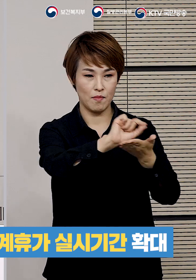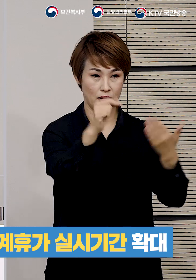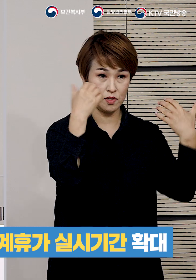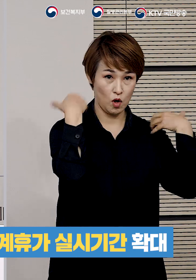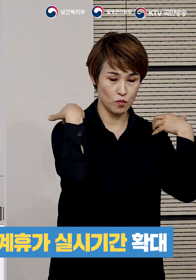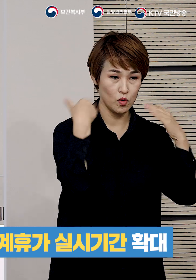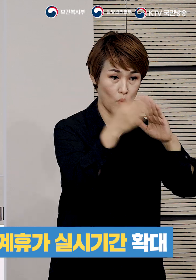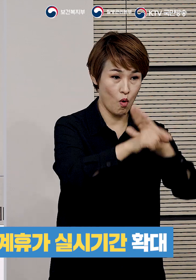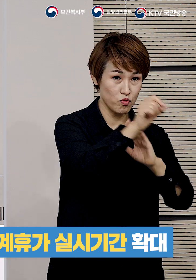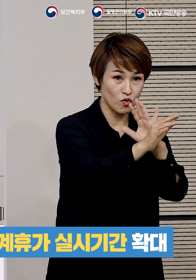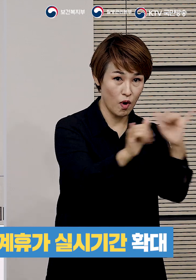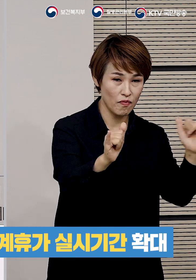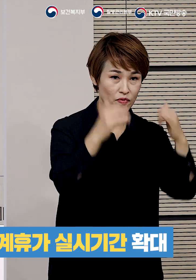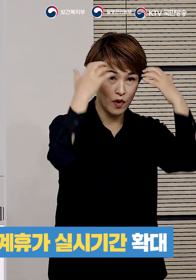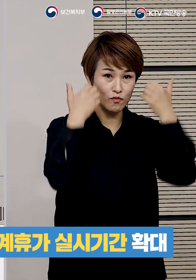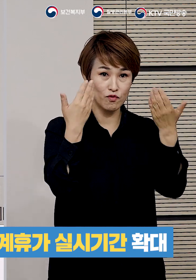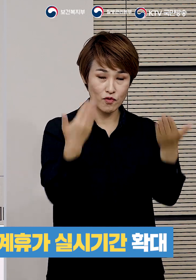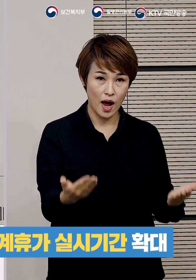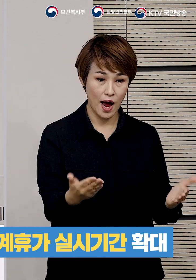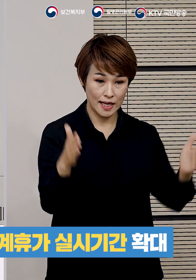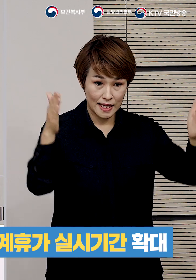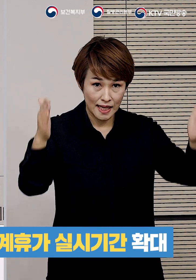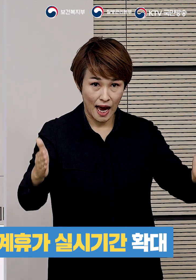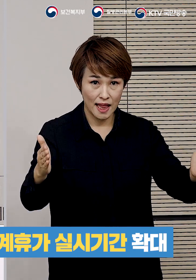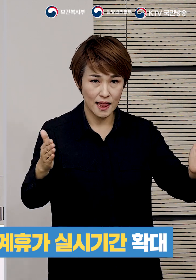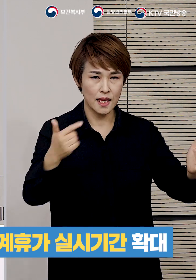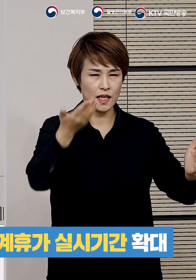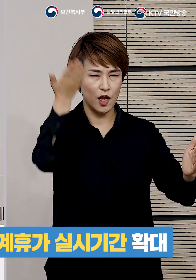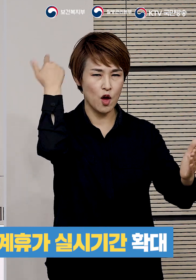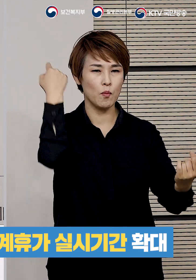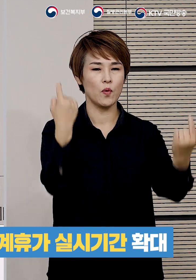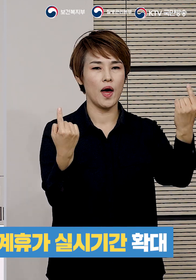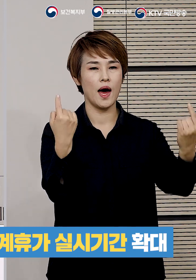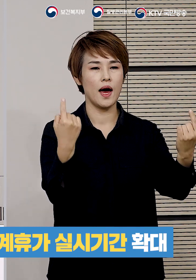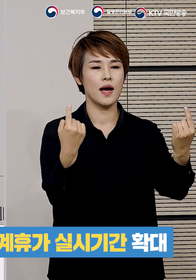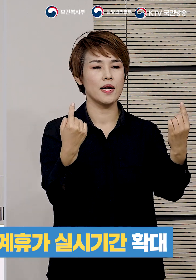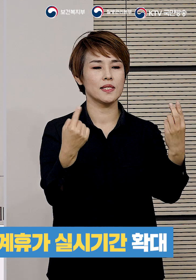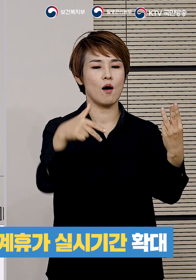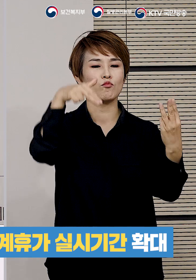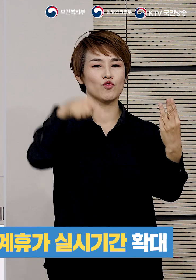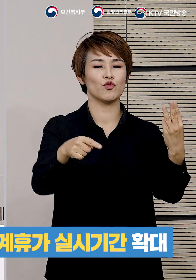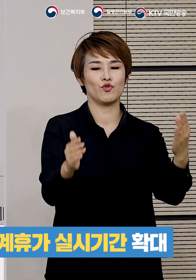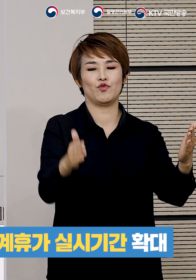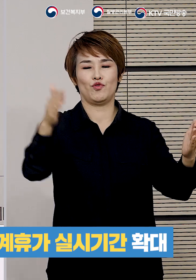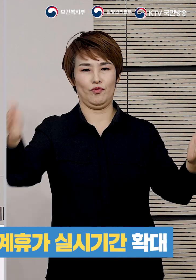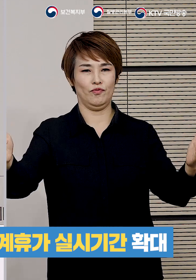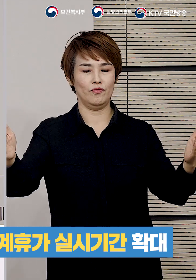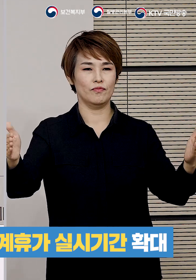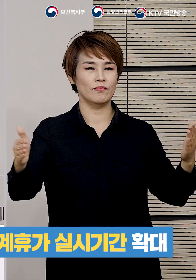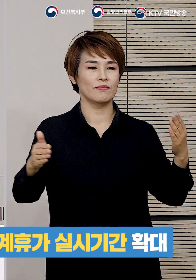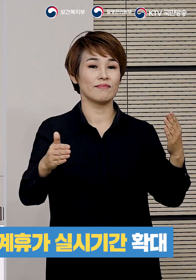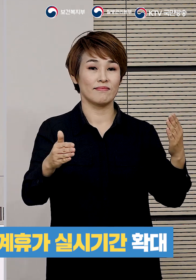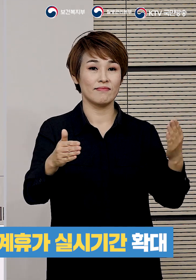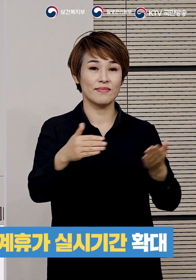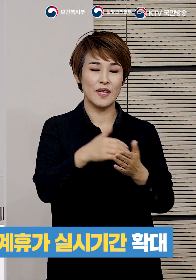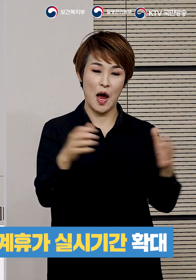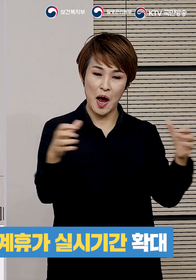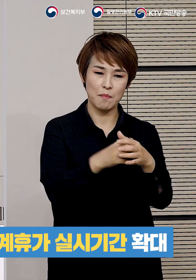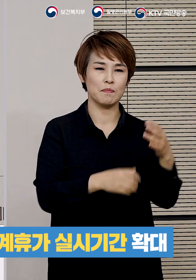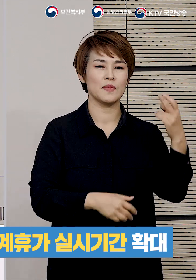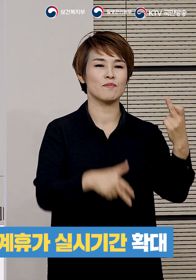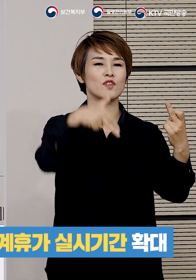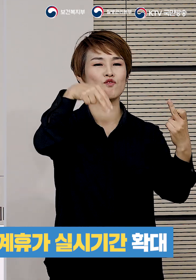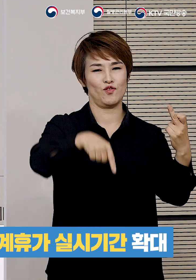중앙과 지방자치단체의 공무원의 하계 휴가 실시 기간을 예년보다 3주 늘려